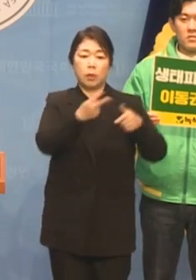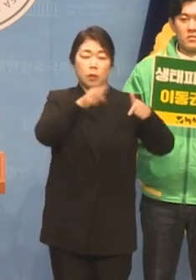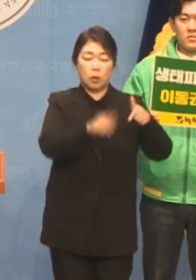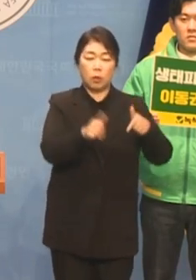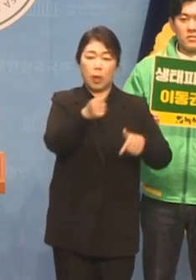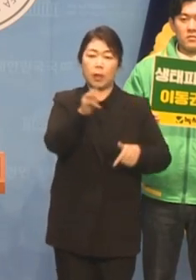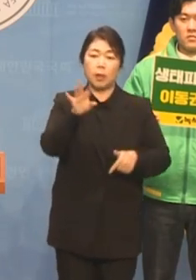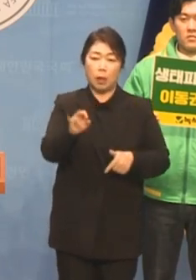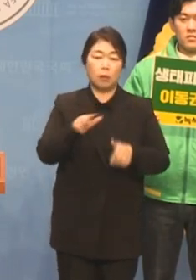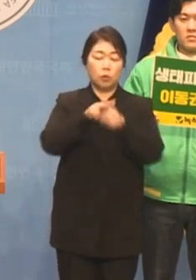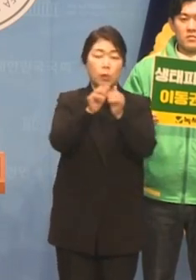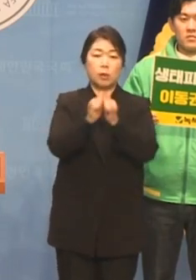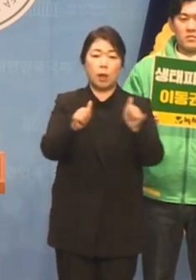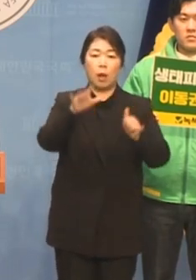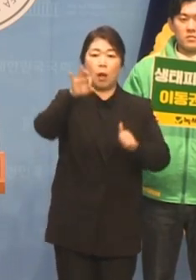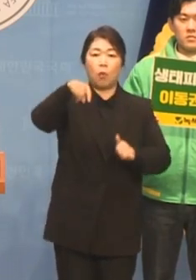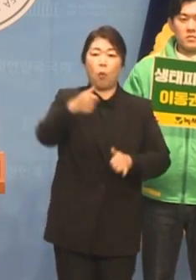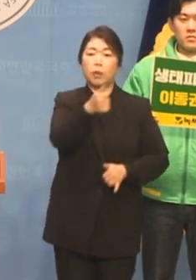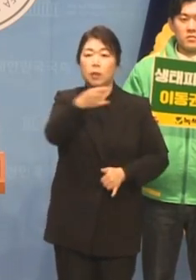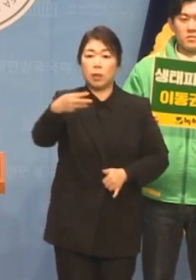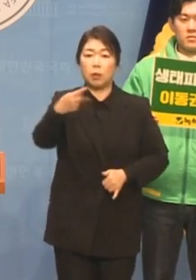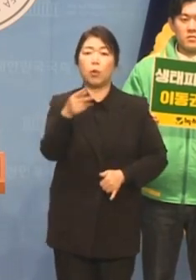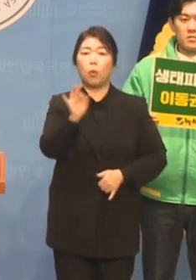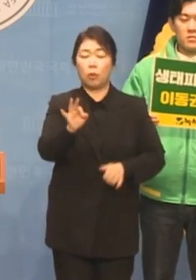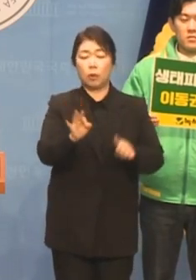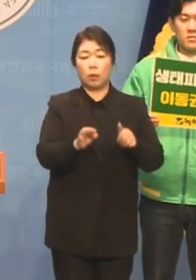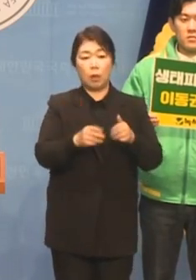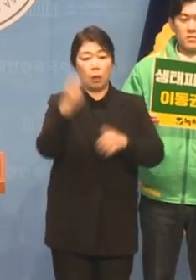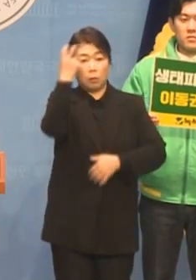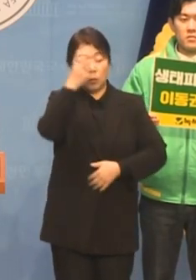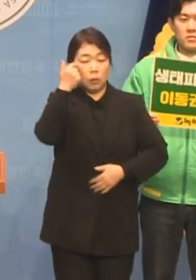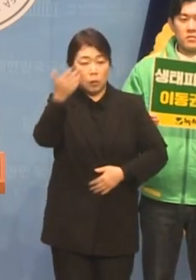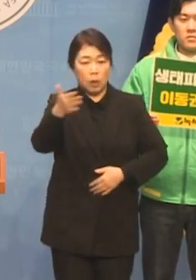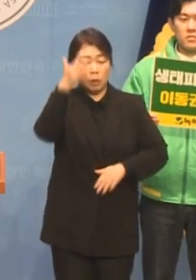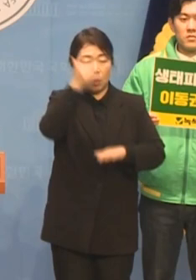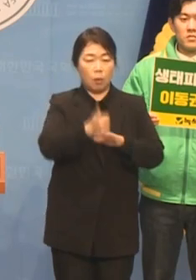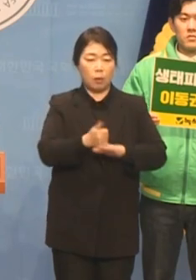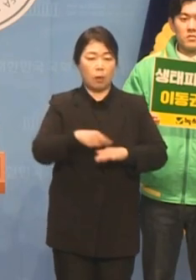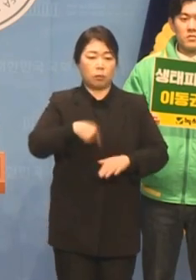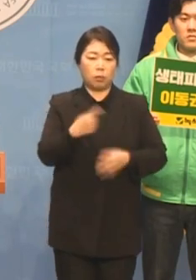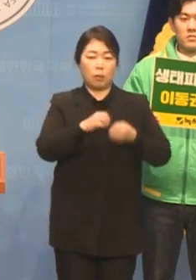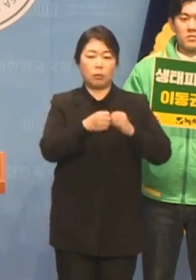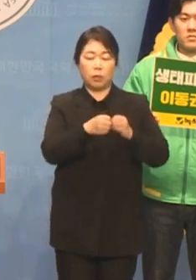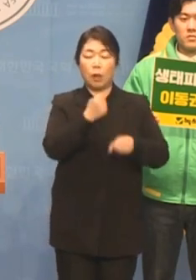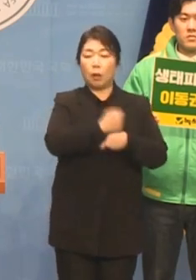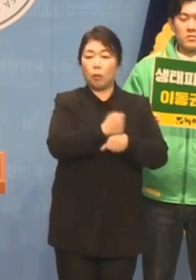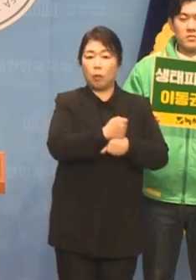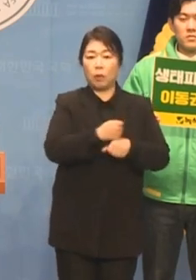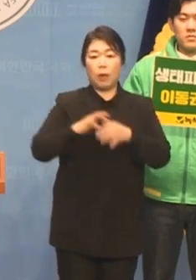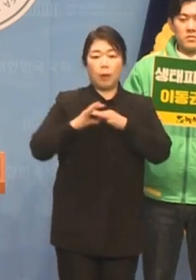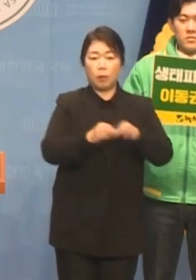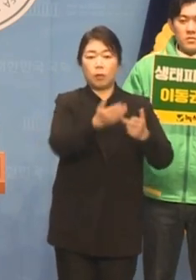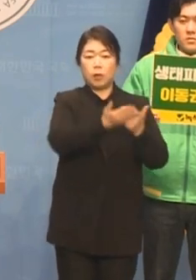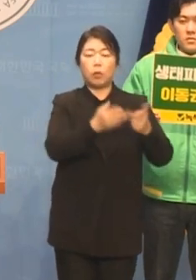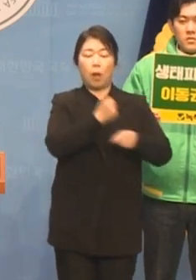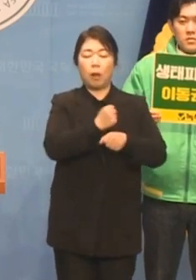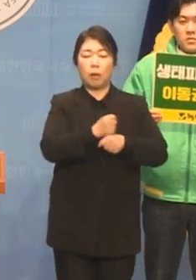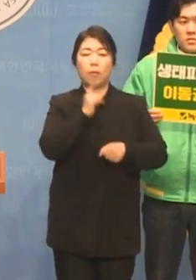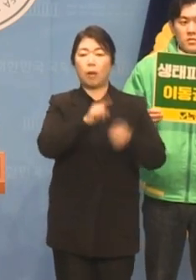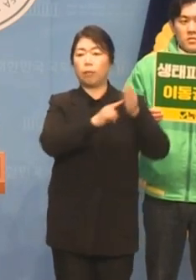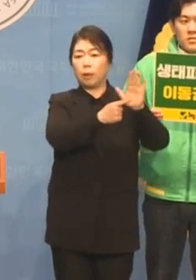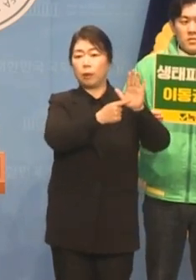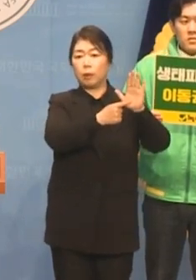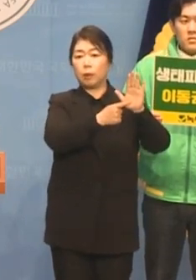지사였던 원령 씨는 여론 조사의 결과 결과를 자의적으로 해석하고 계속 제주도는 추진할 것이다라는